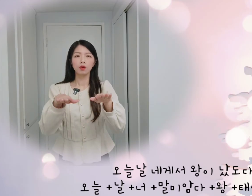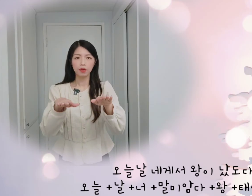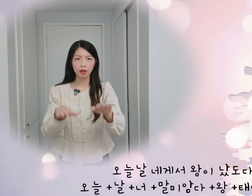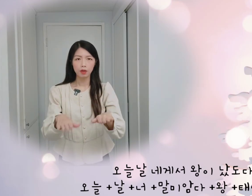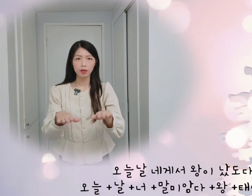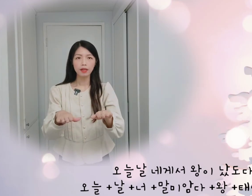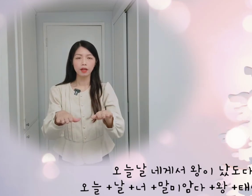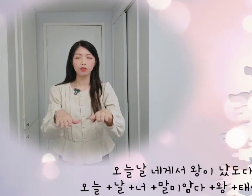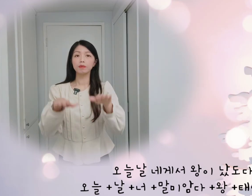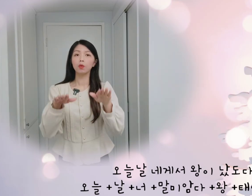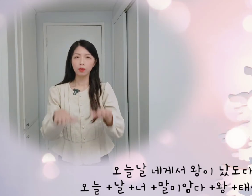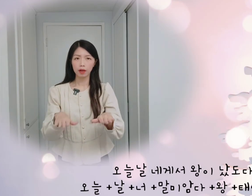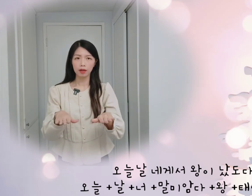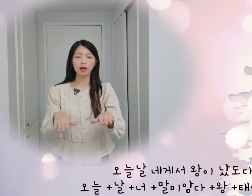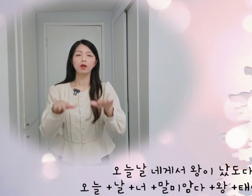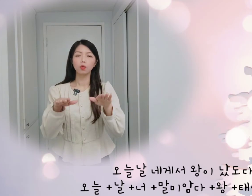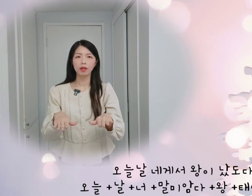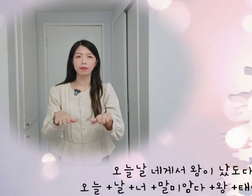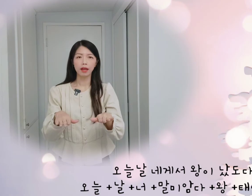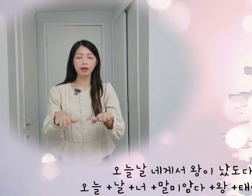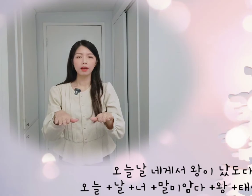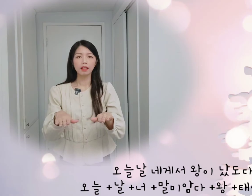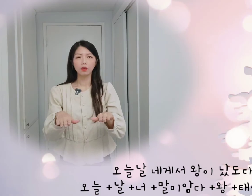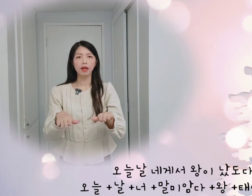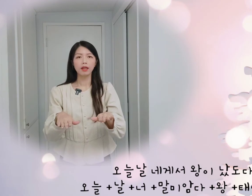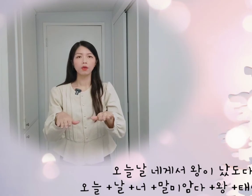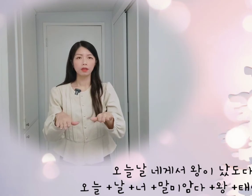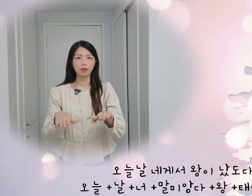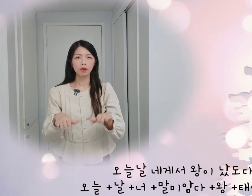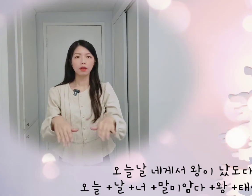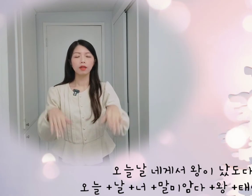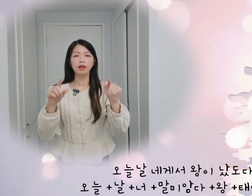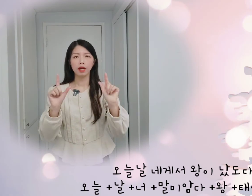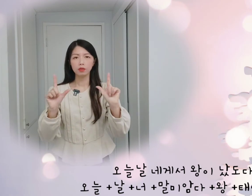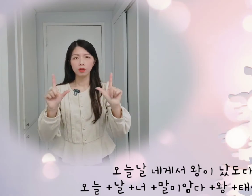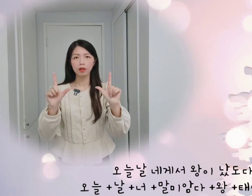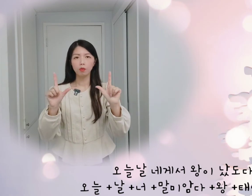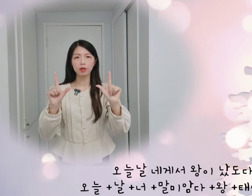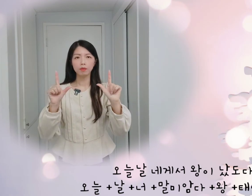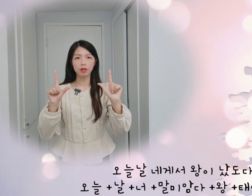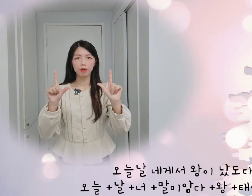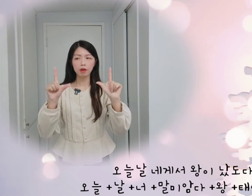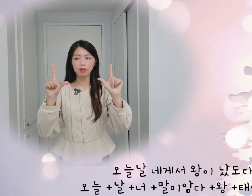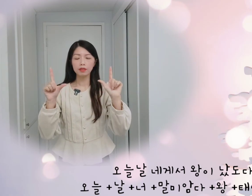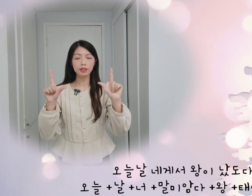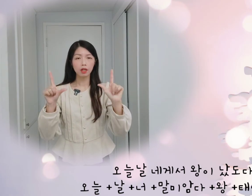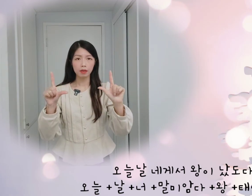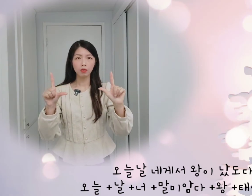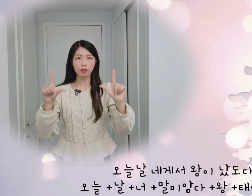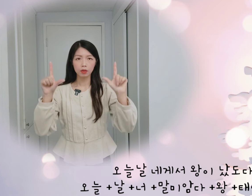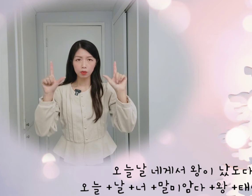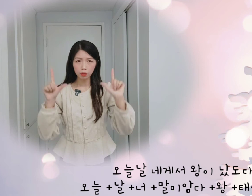상태에서 위에서 아래로 살짝 내려주시면 오늘. 오늘입니다. 그리고 날이라고 하는 뜻의 수어는 양손을 엄지검지를 펴서